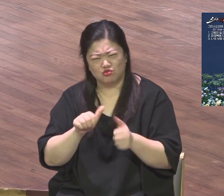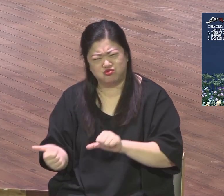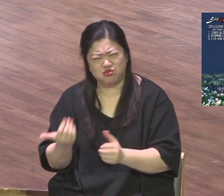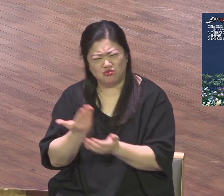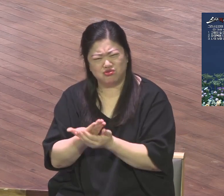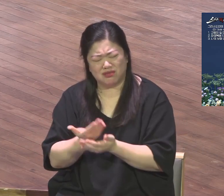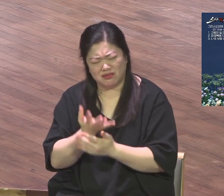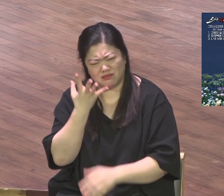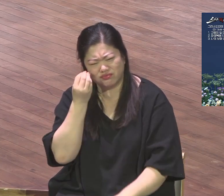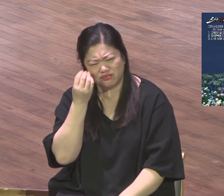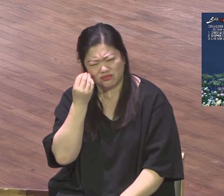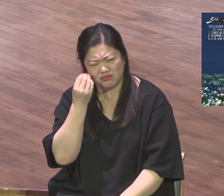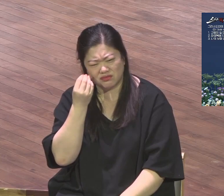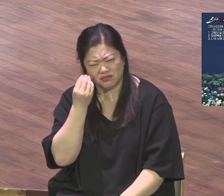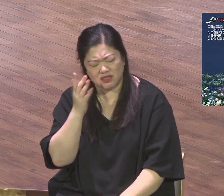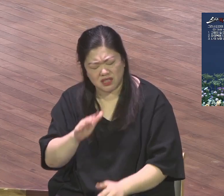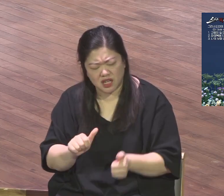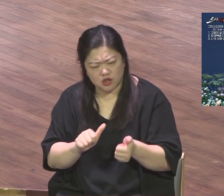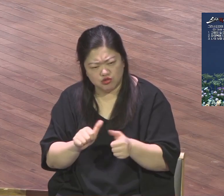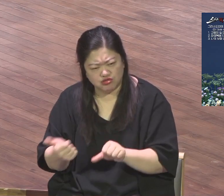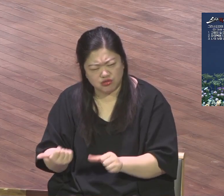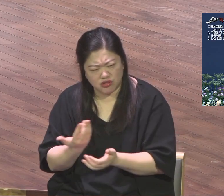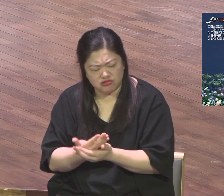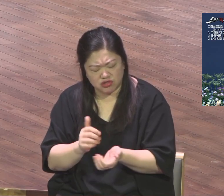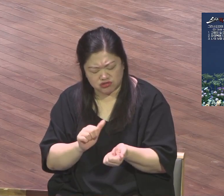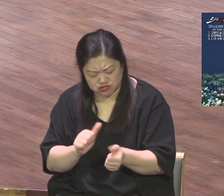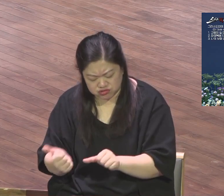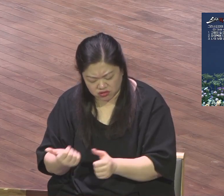되는 거예요. 이렇게. 막 방언이 터지고.